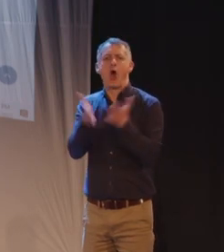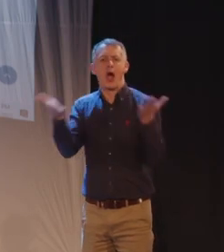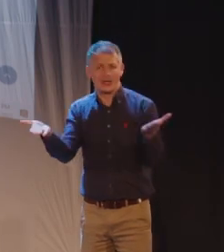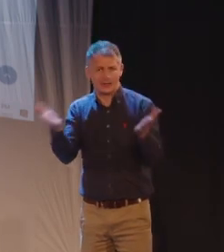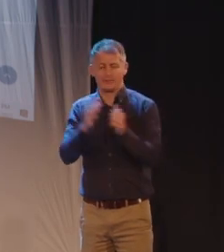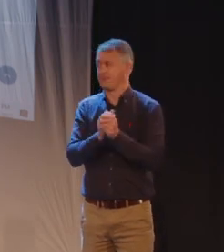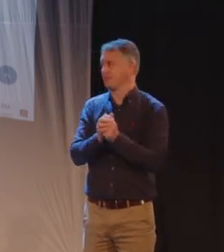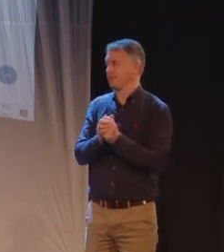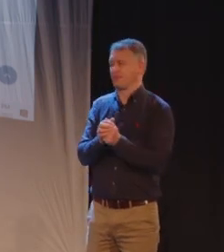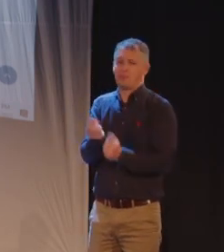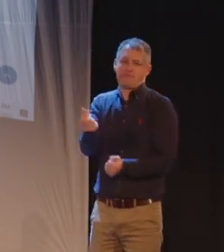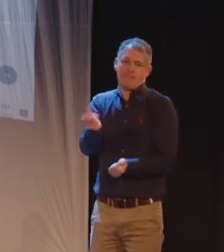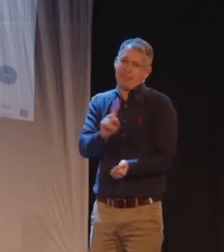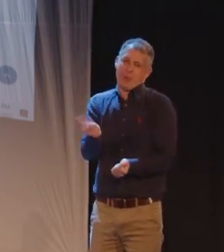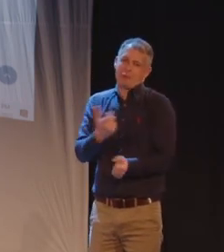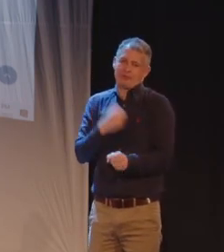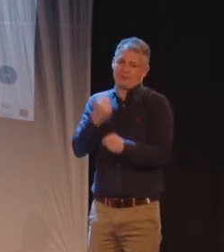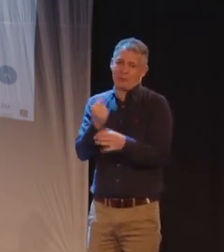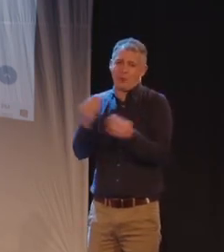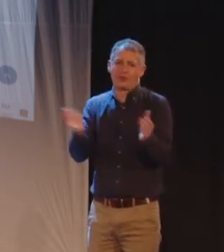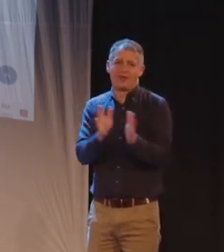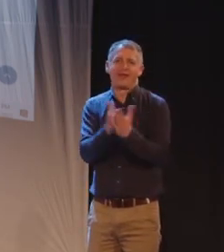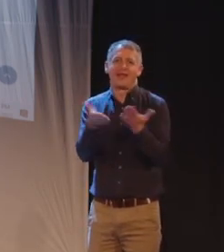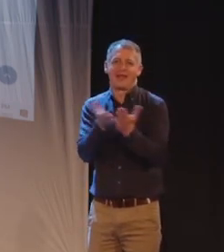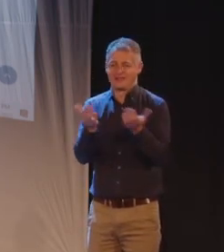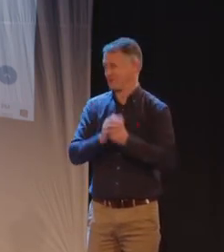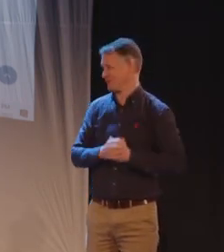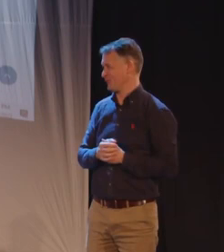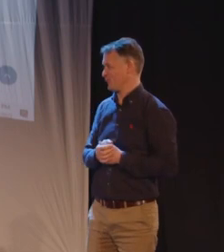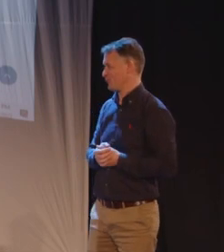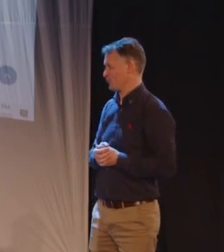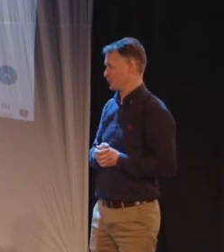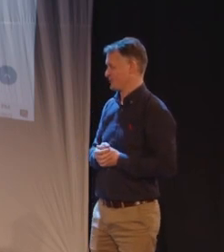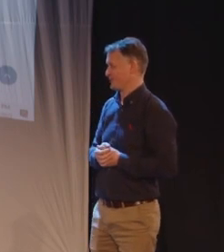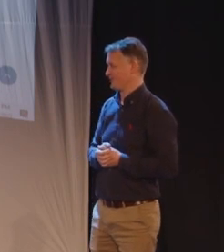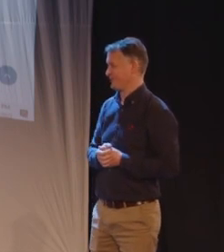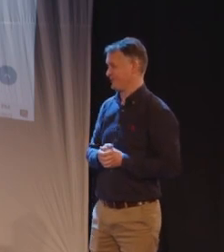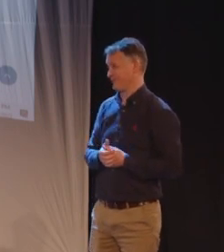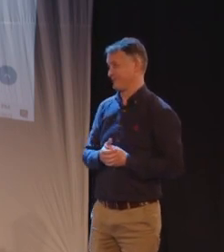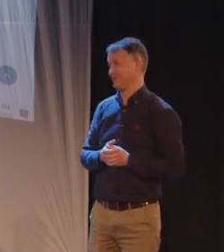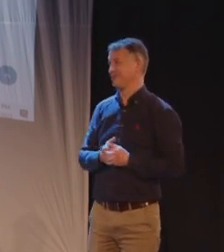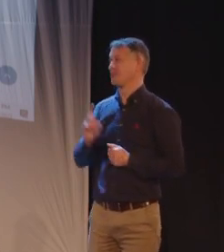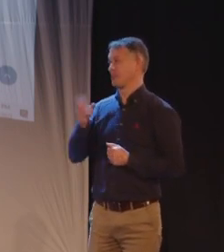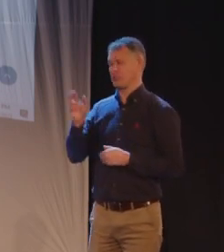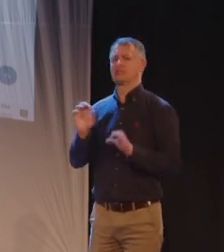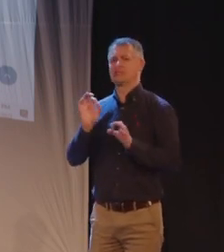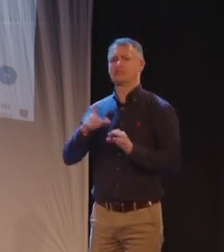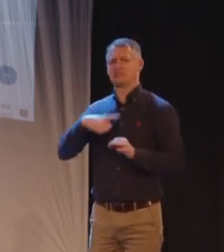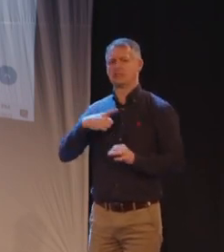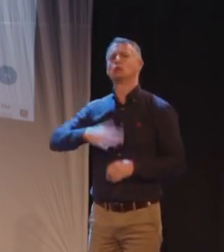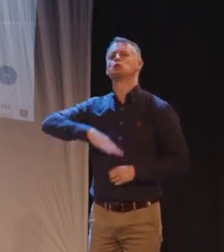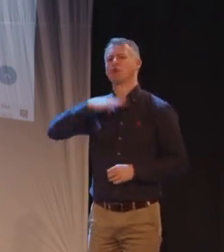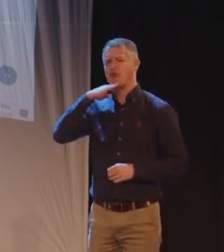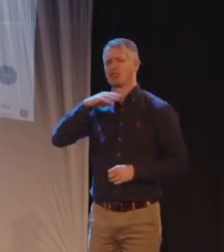bugetul nu ne-a permis să facem foarte multe exemplare, și dar sunt suficiente,